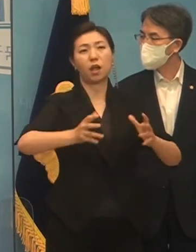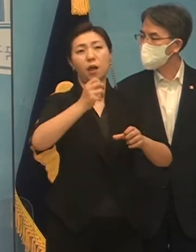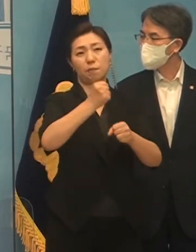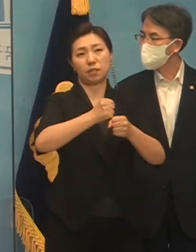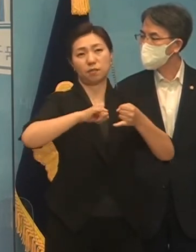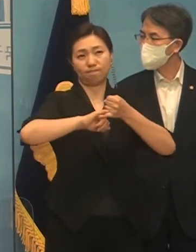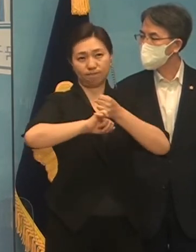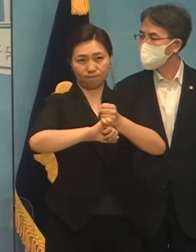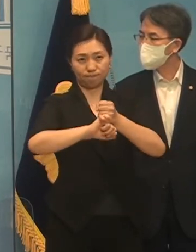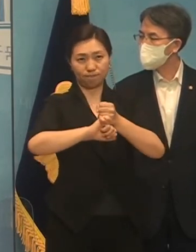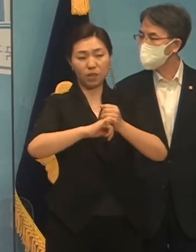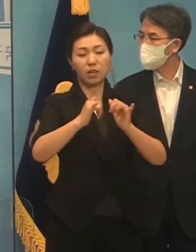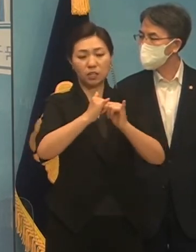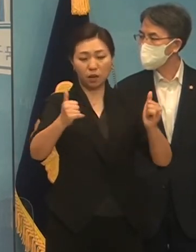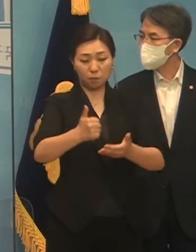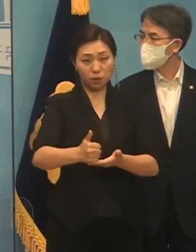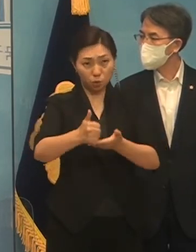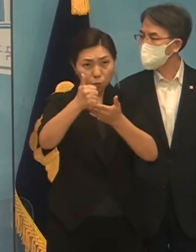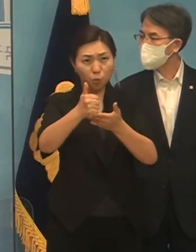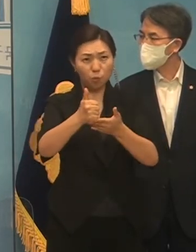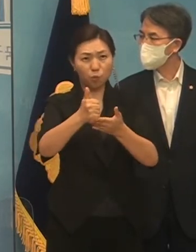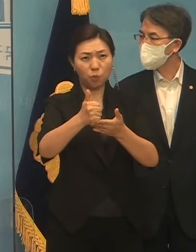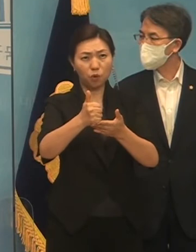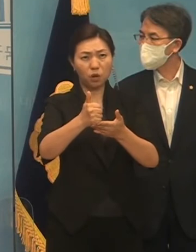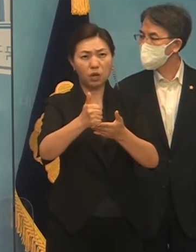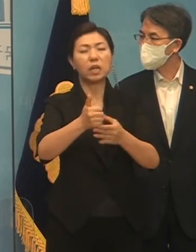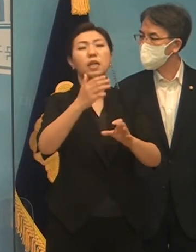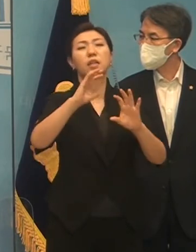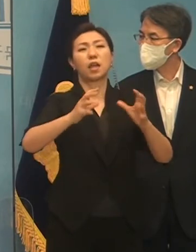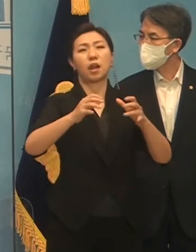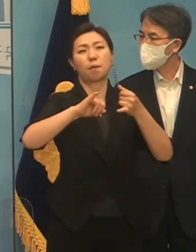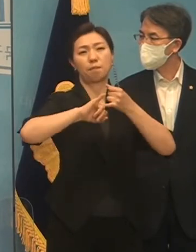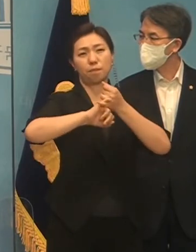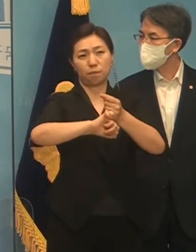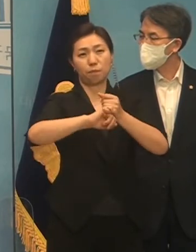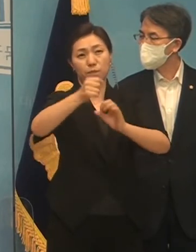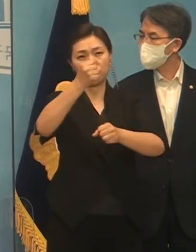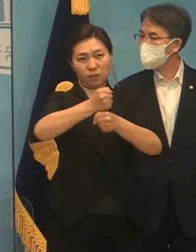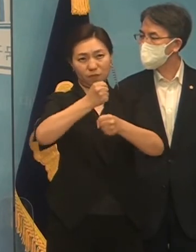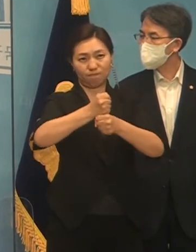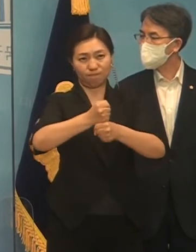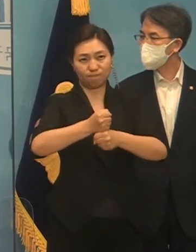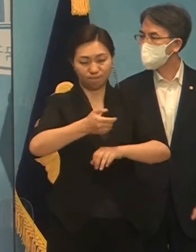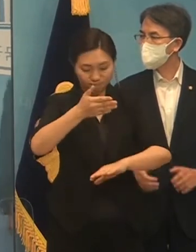만들겠습니다. 인간의 존엄, 인존국가를 꼭 만들겠습니다. 고맙습니다.